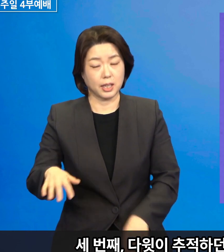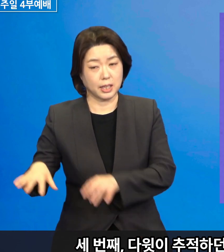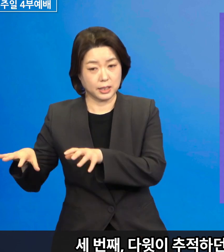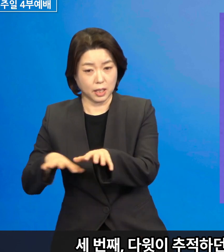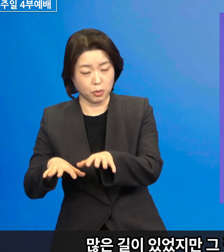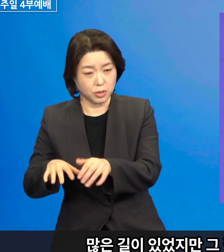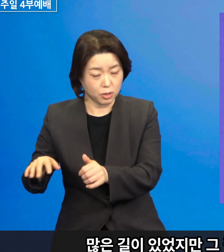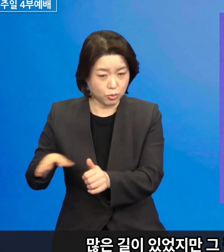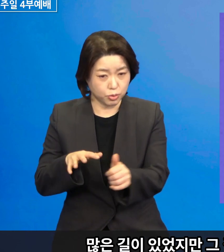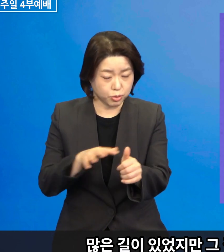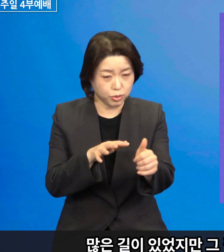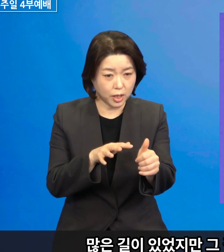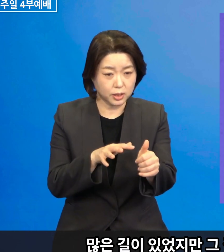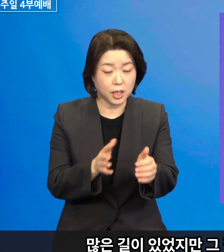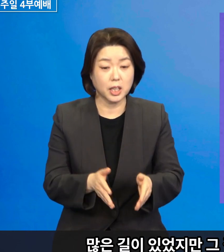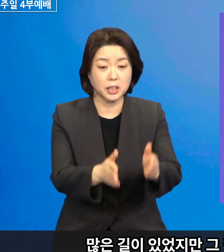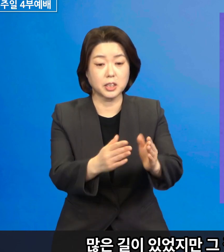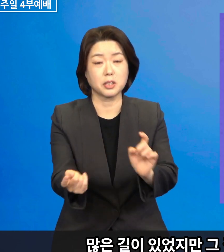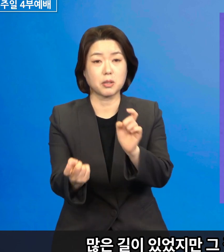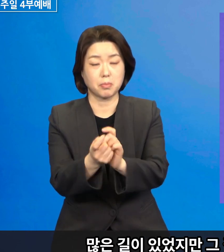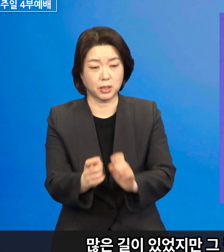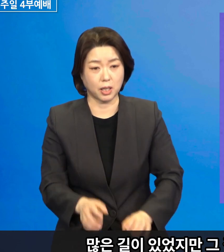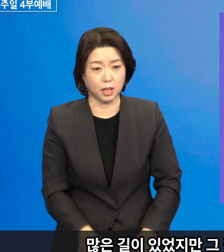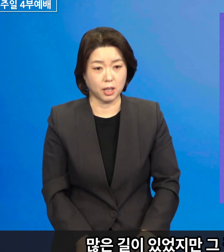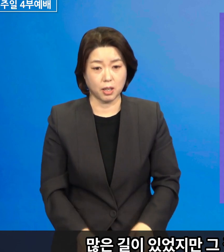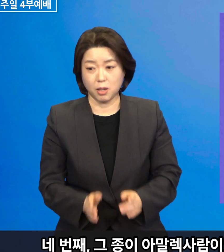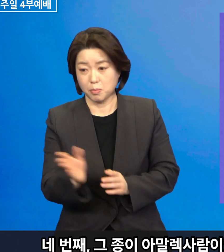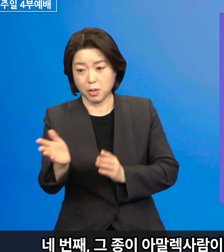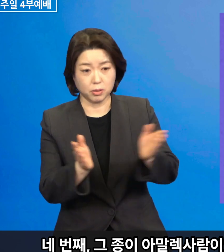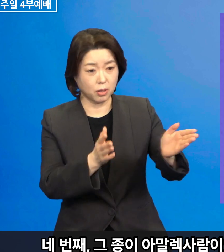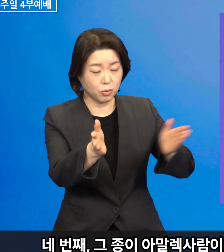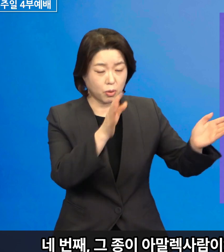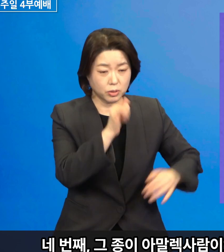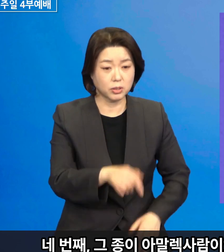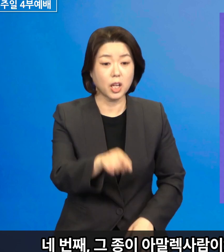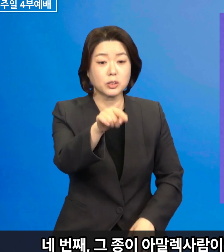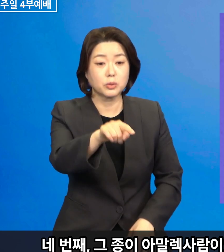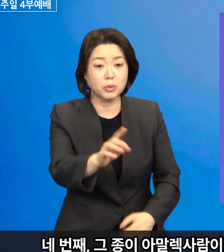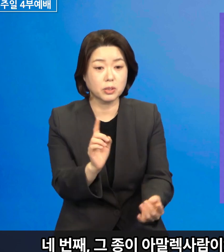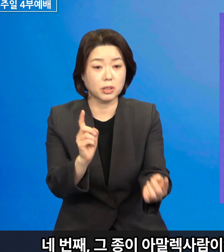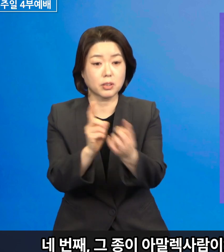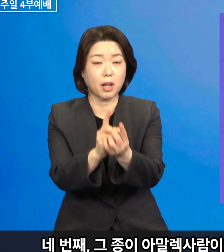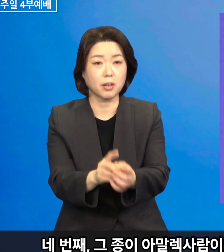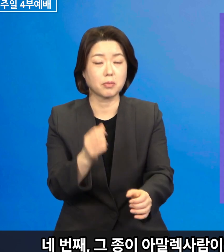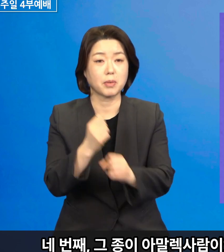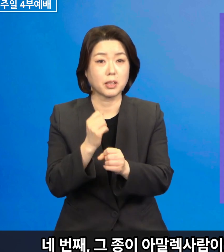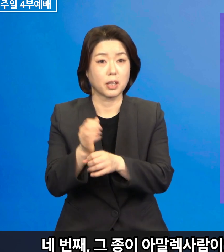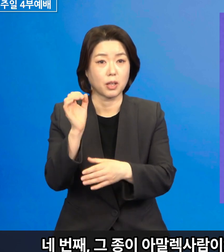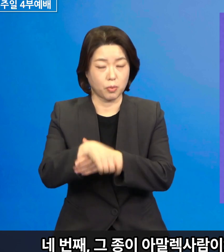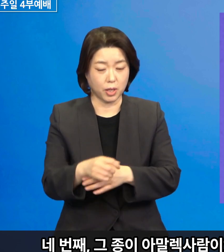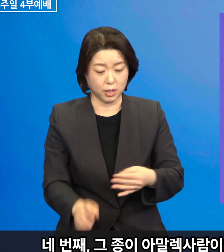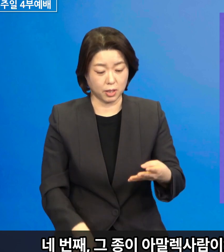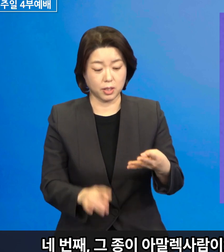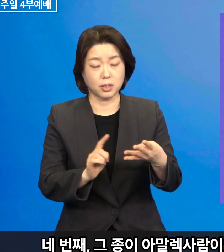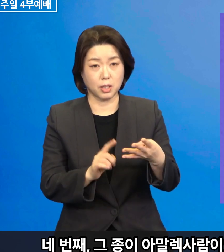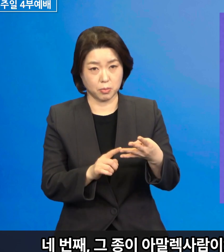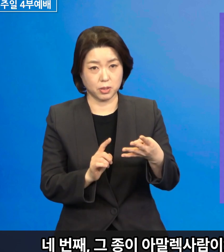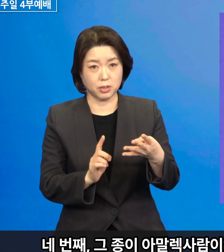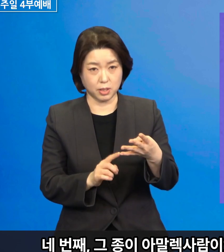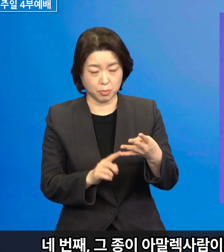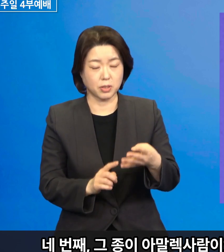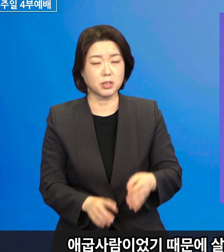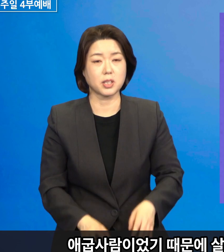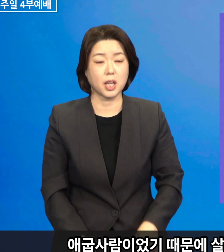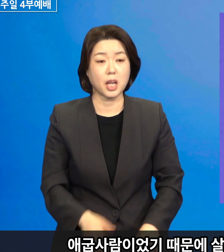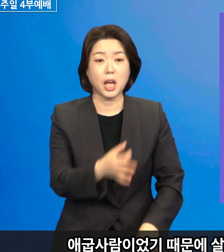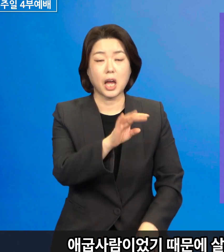종을 만나게 하셨어요. 많은 길이 있었지만 그 길에서 만나게 하셨습니다. 네 번째, 그 종이 아말렉 사람이었으면 아마 보자마자